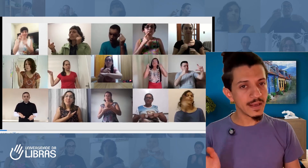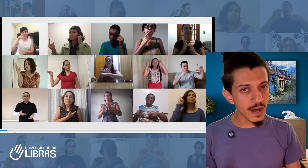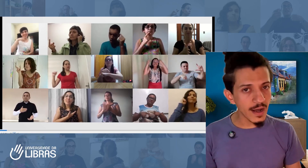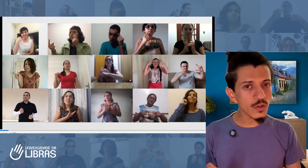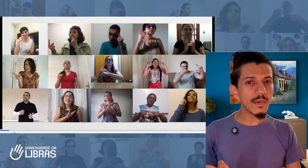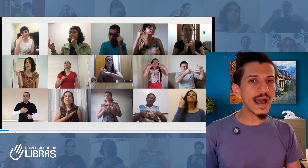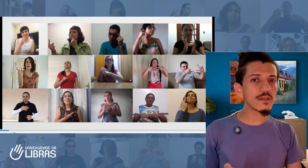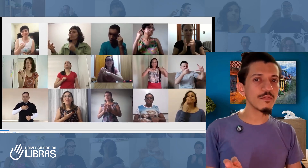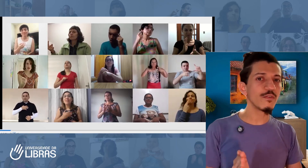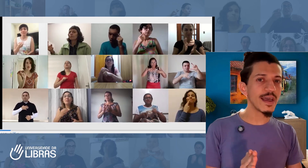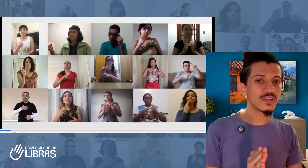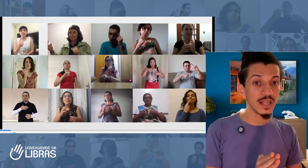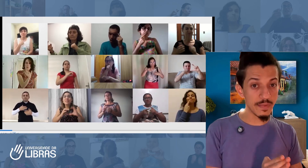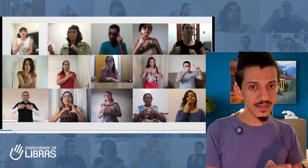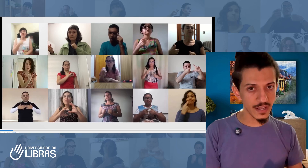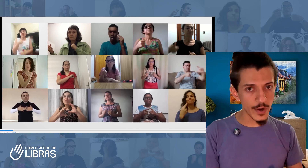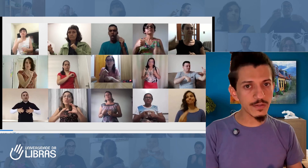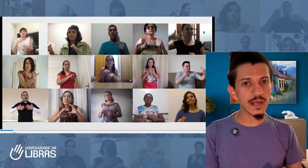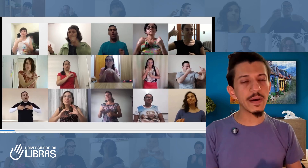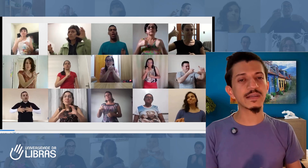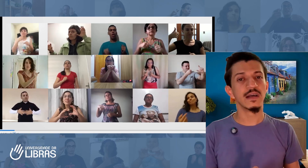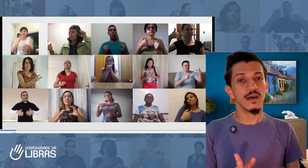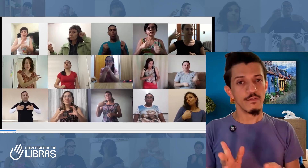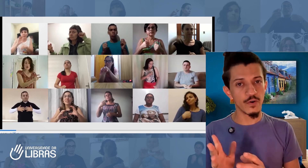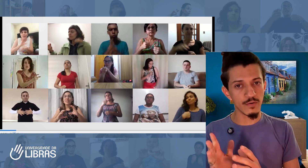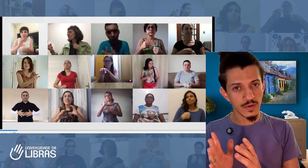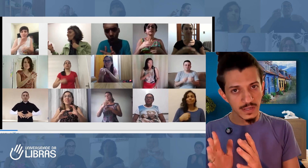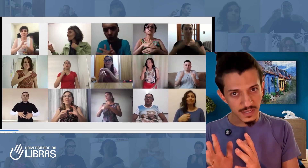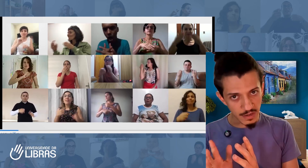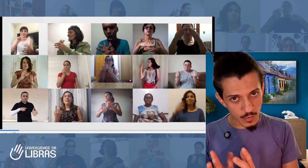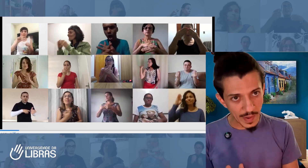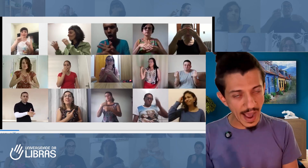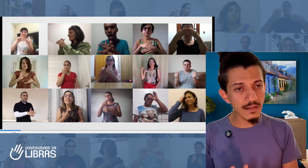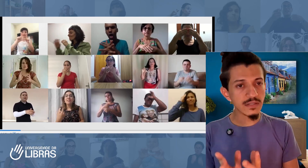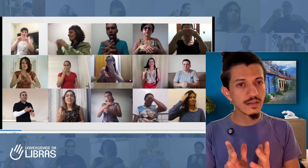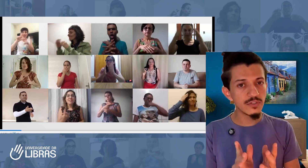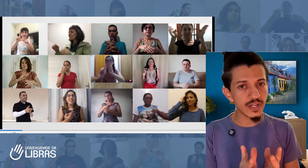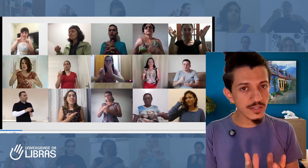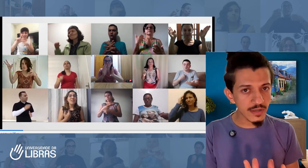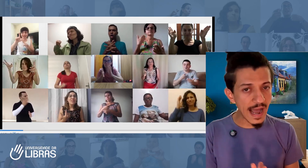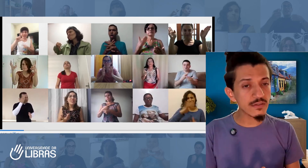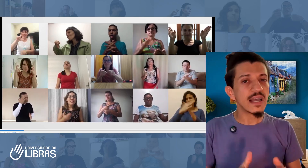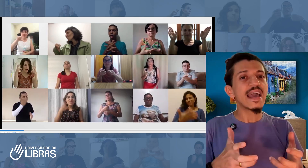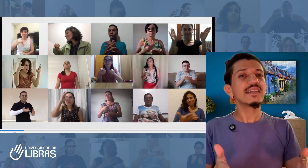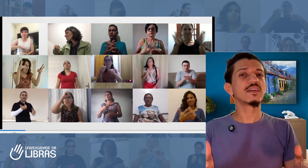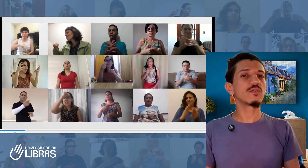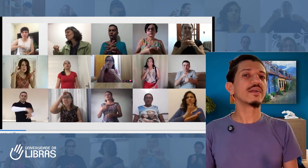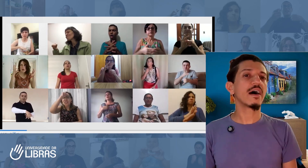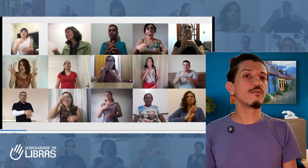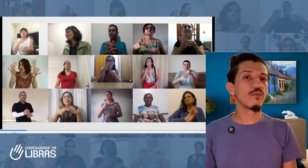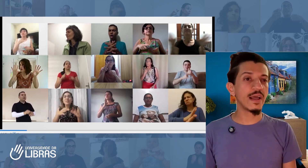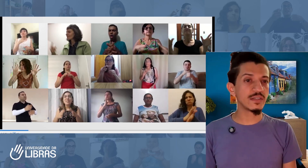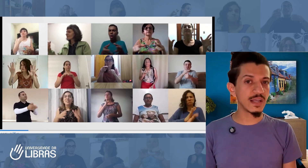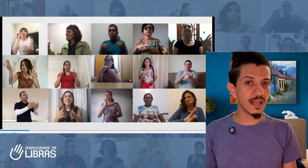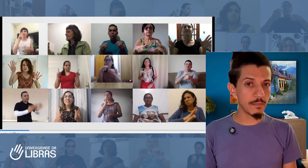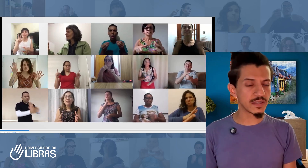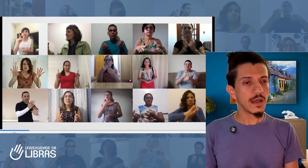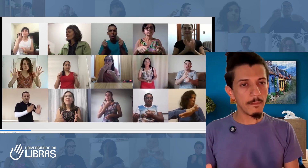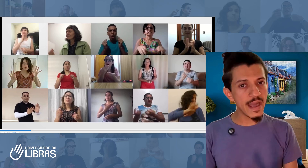aplicando o método fluente em Libras em 8 semanas, foram sendo acompanhados, sendo direcionados e se tornaram fluentes em Libras, mesmo